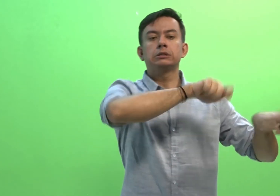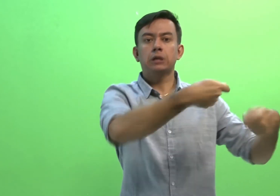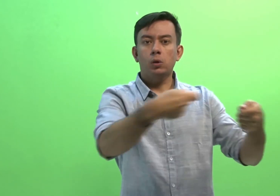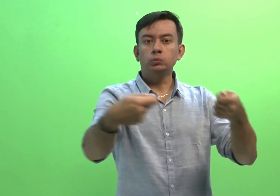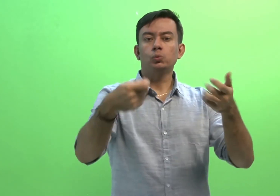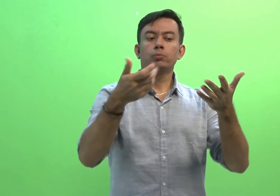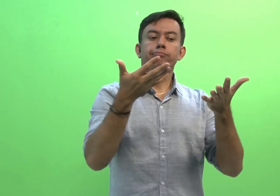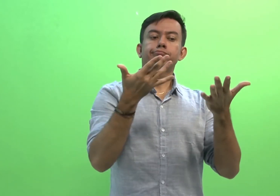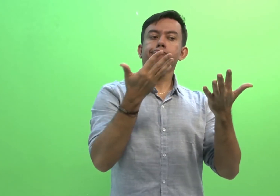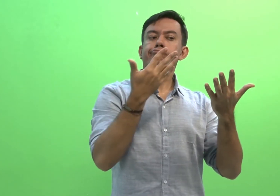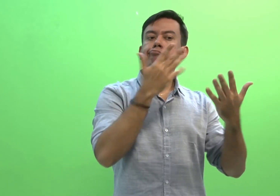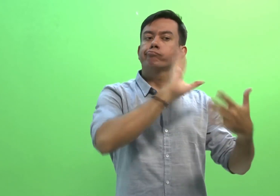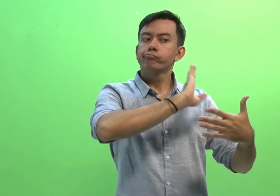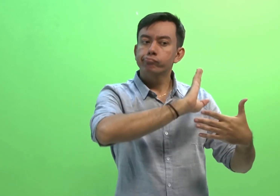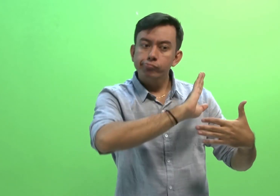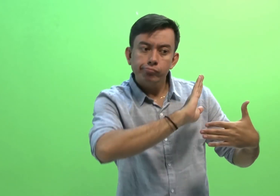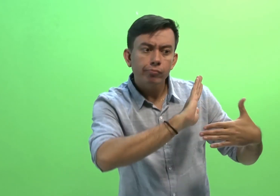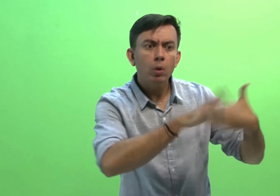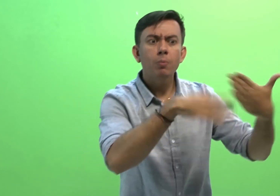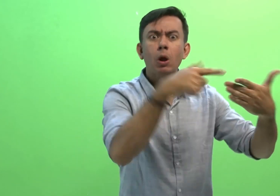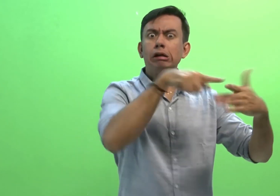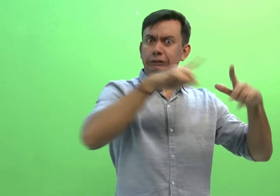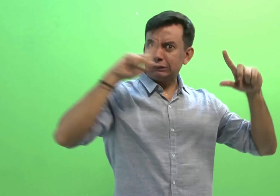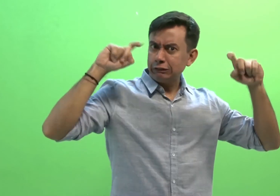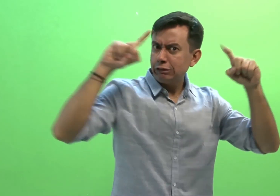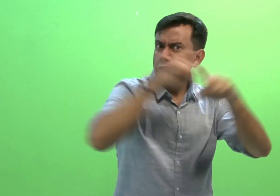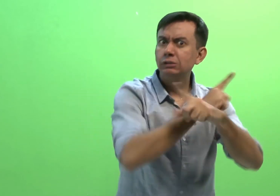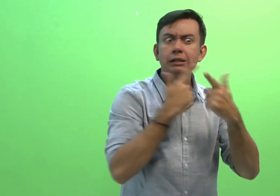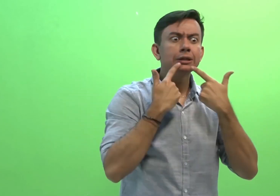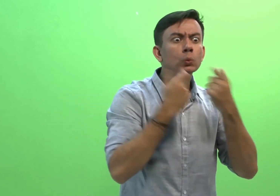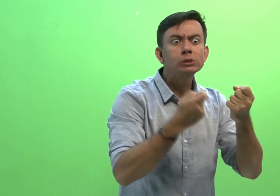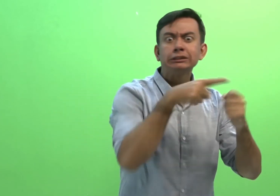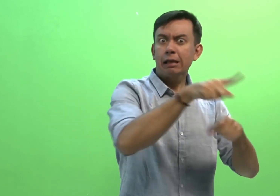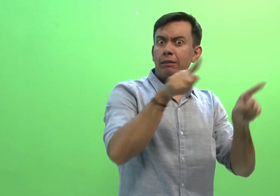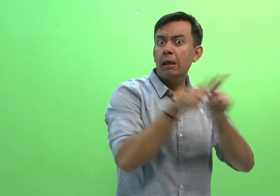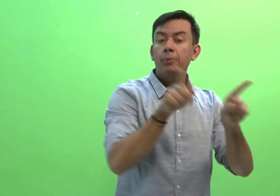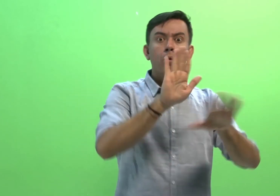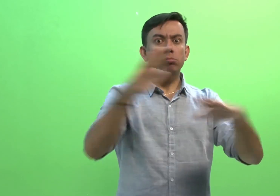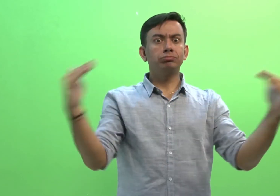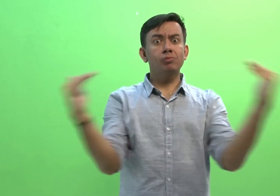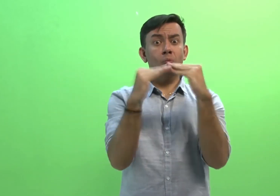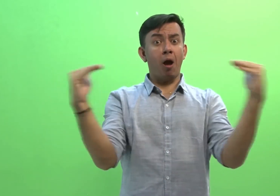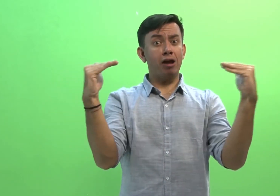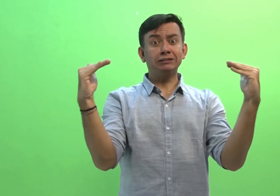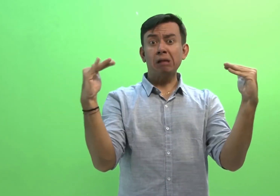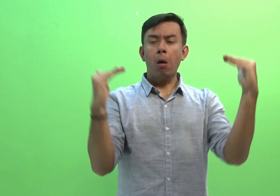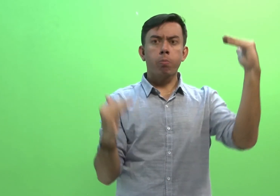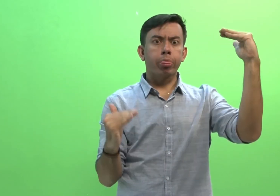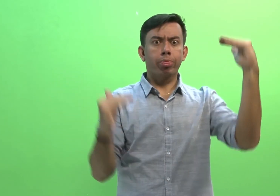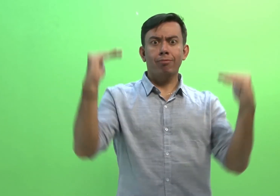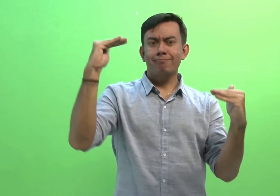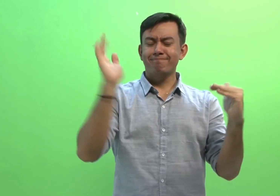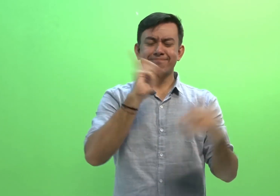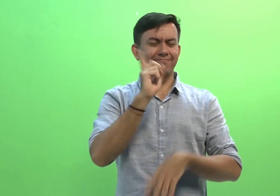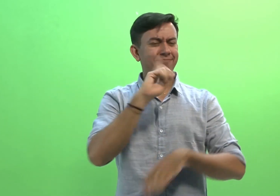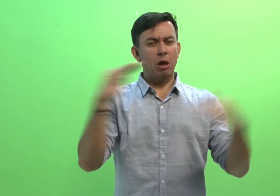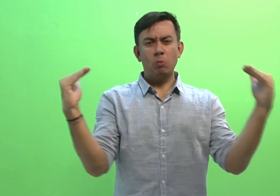sinais propriamente ditos, eles também se desenvolvem de modo complexo. Então, tem uma equivalência. Ambas